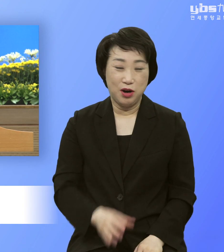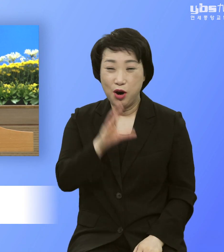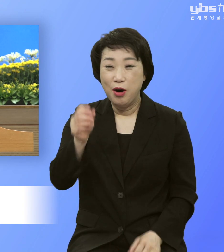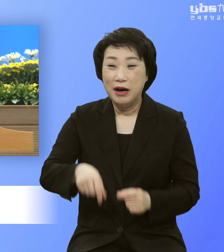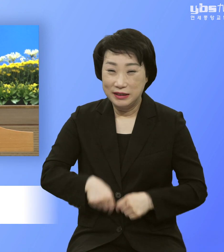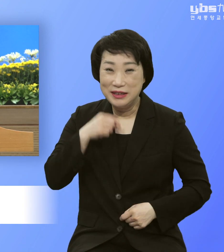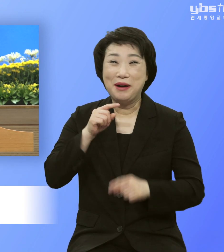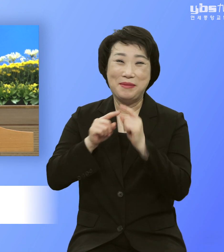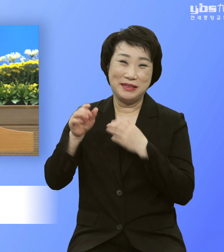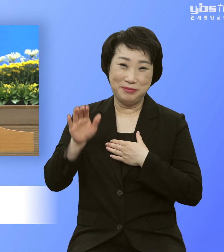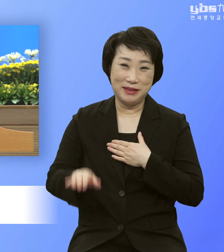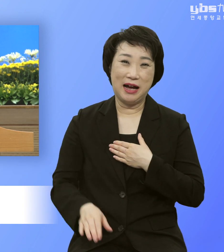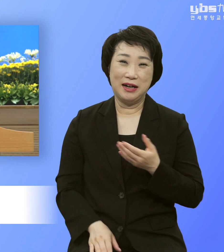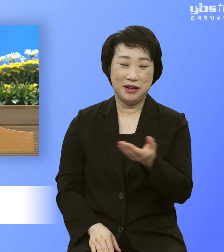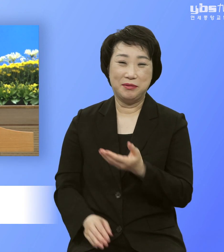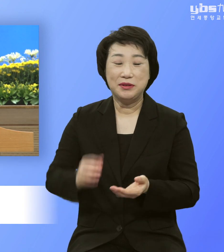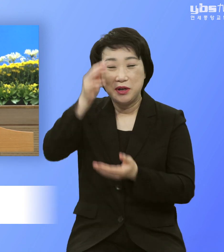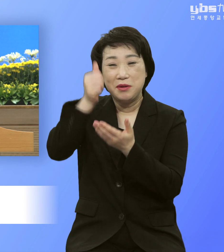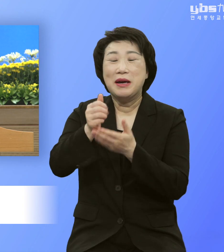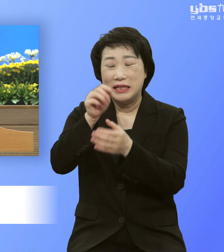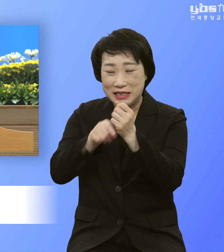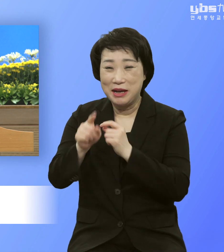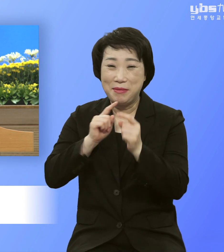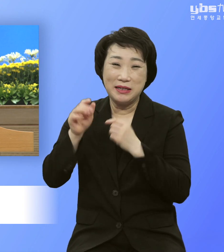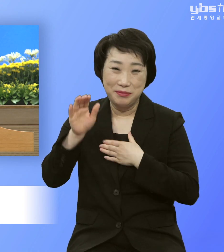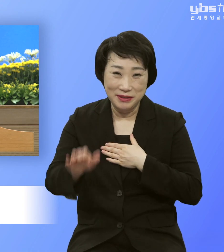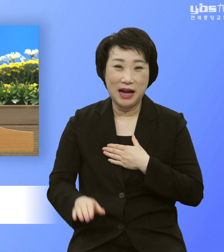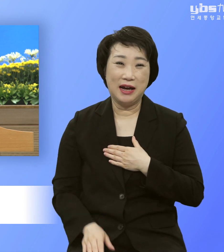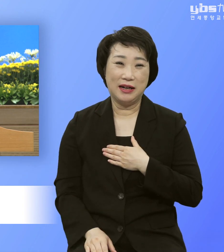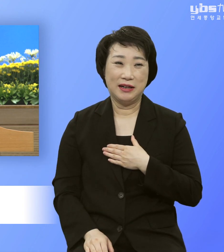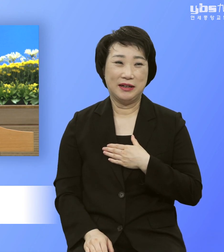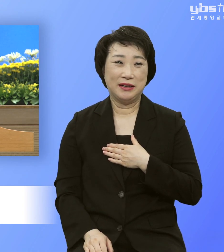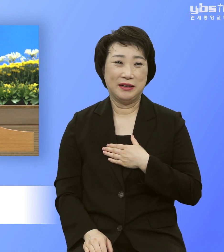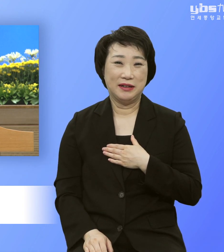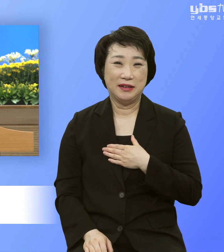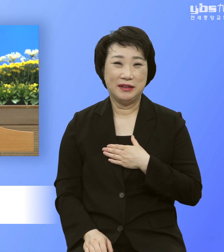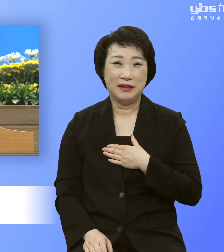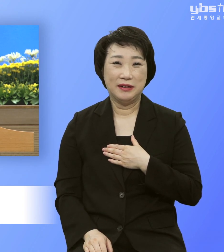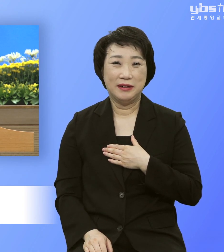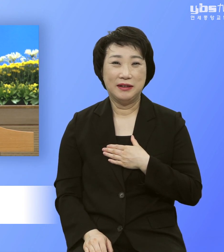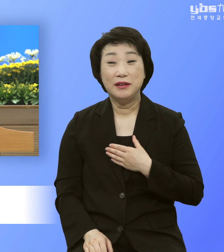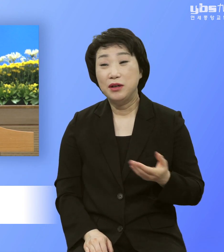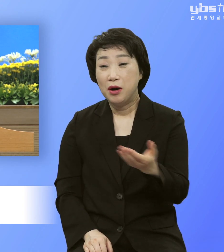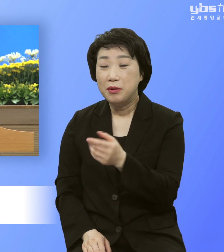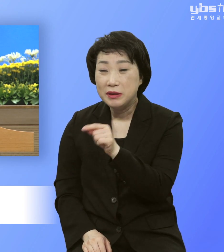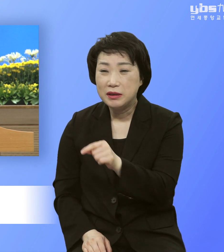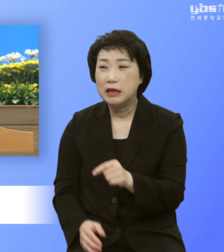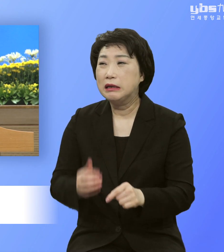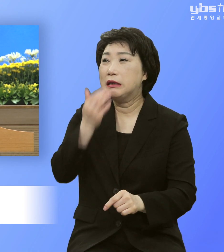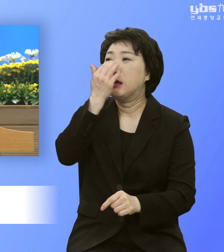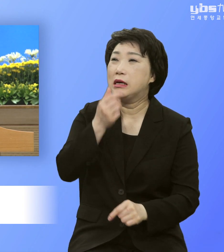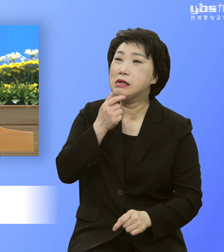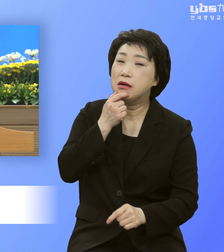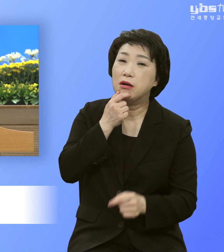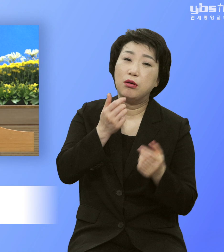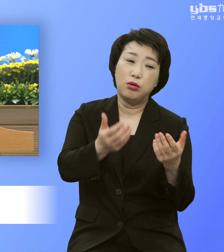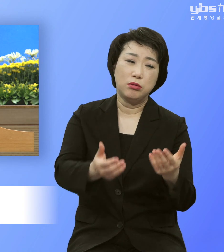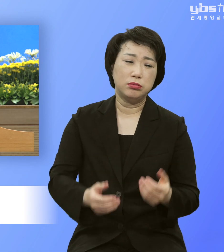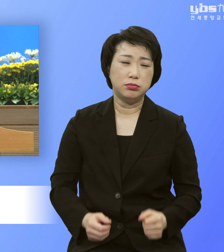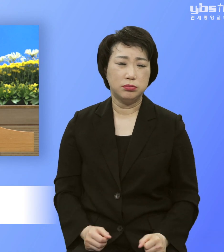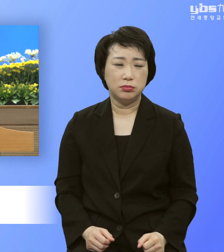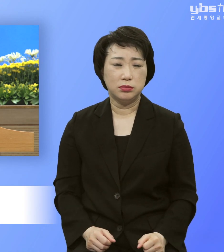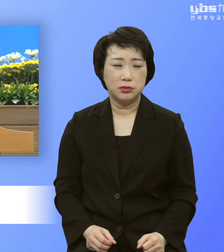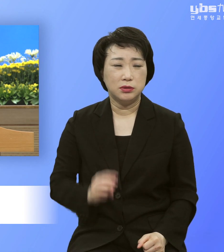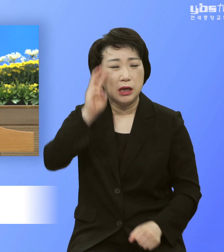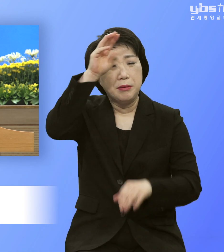거룩한 의의 말씀이라고 합니다. 성령의 진리의 말씀이라고 합니다. 근데 왜 이 소리가 싫어?